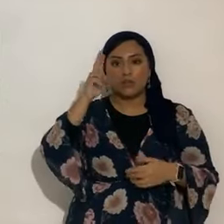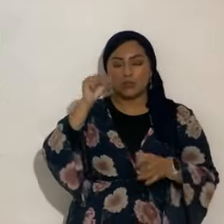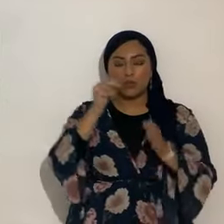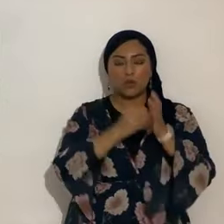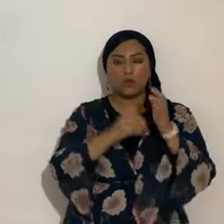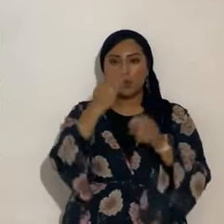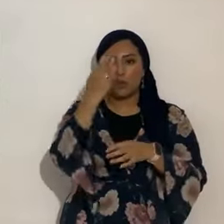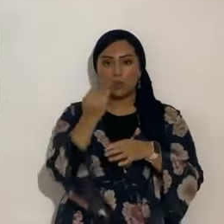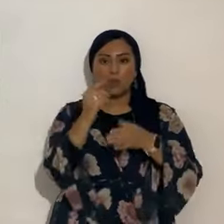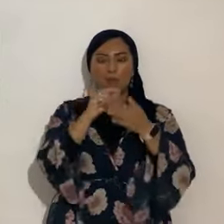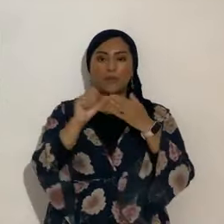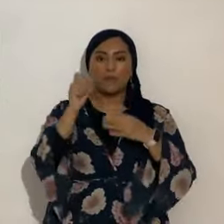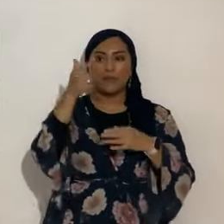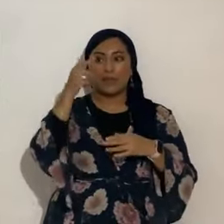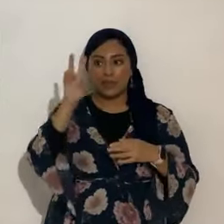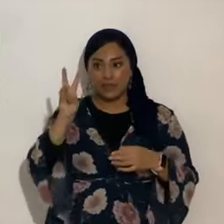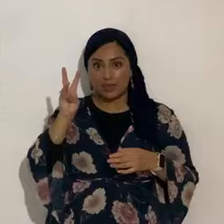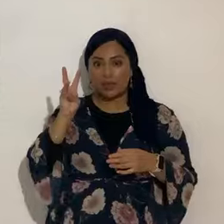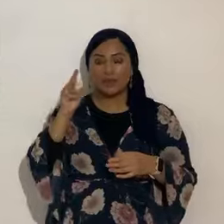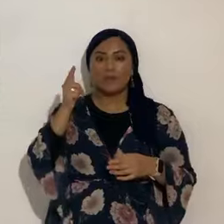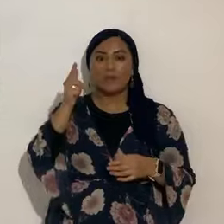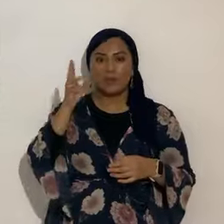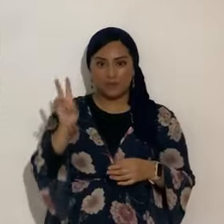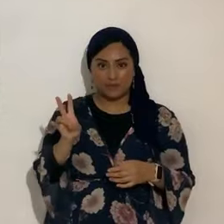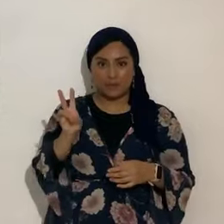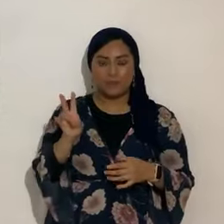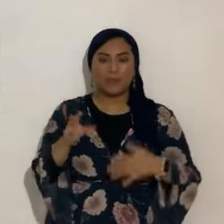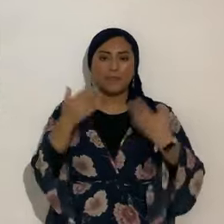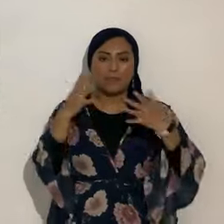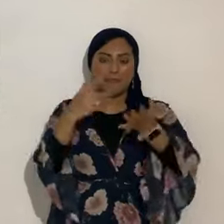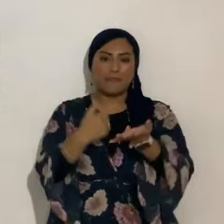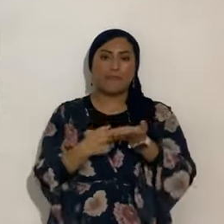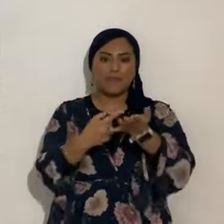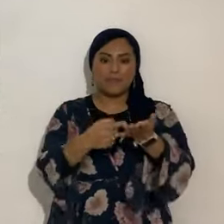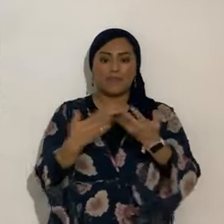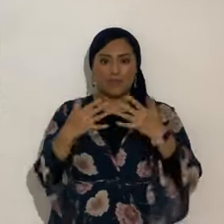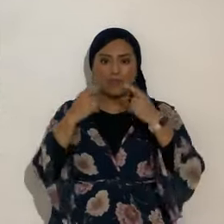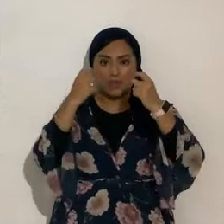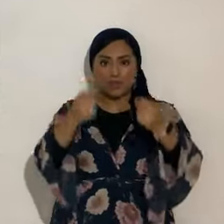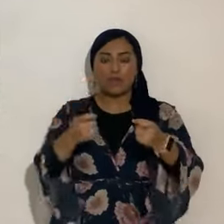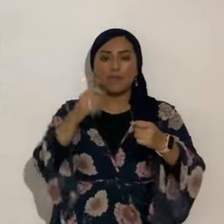versos 26 y 27. Ya les había dado el Shabbat.